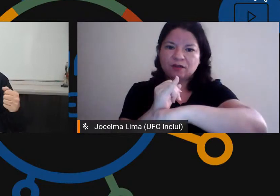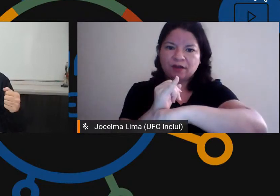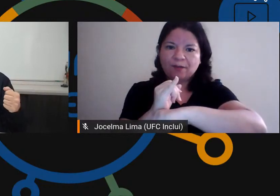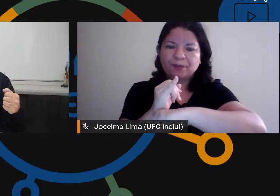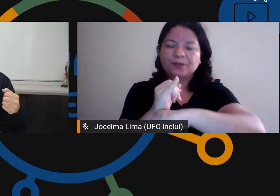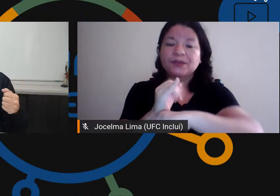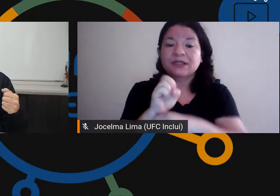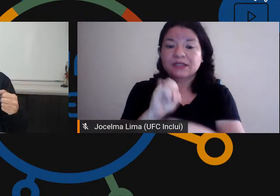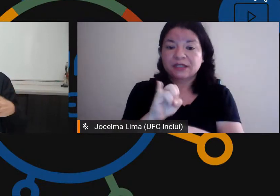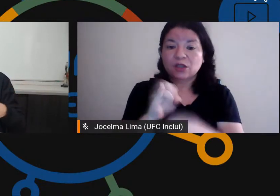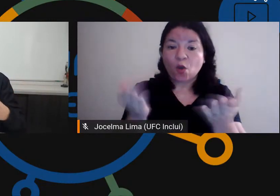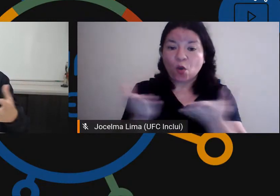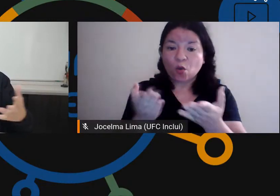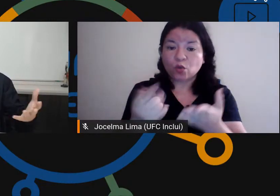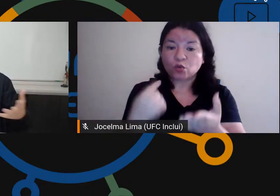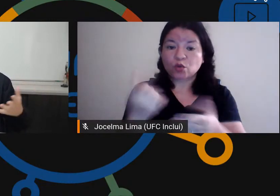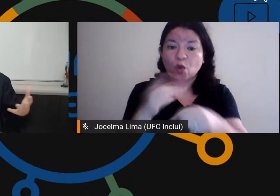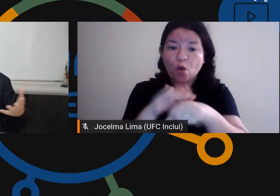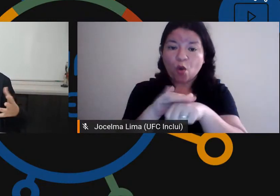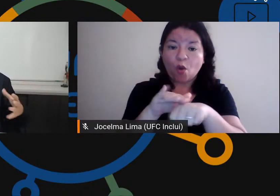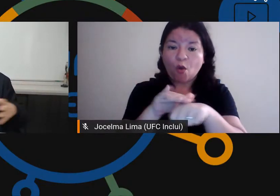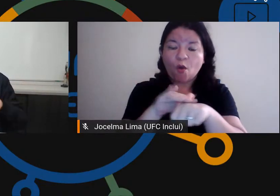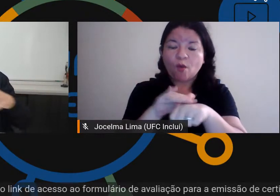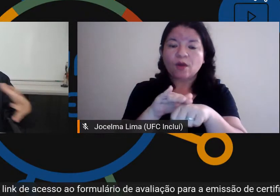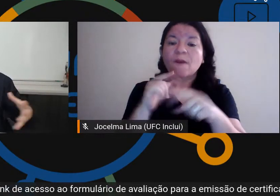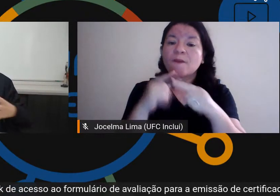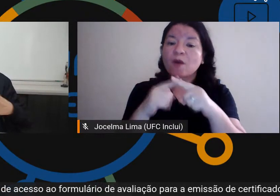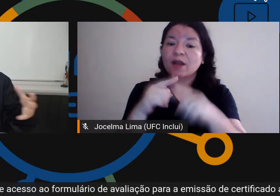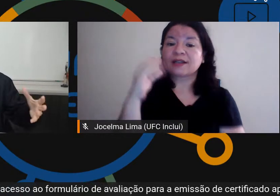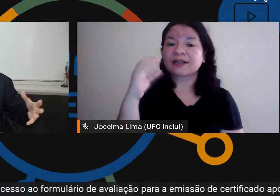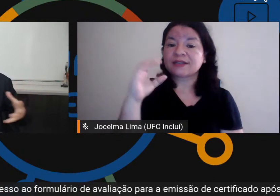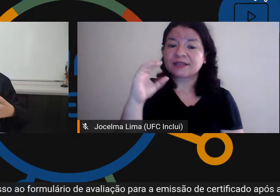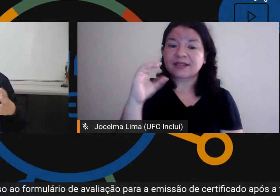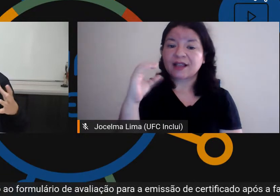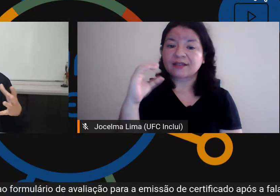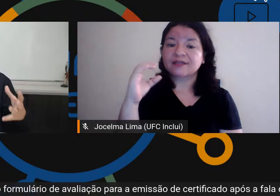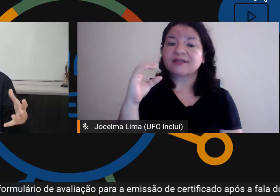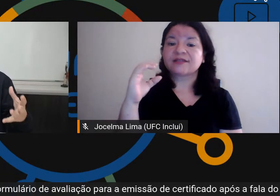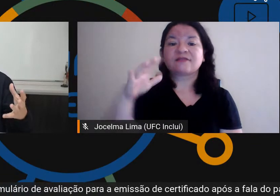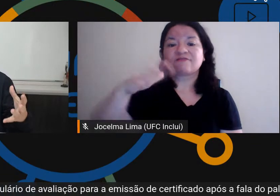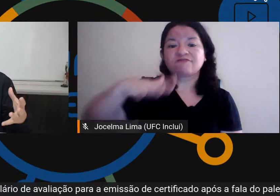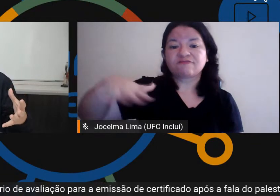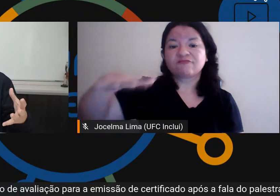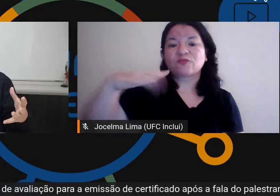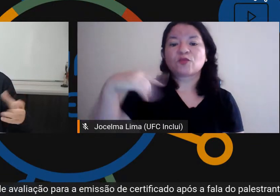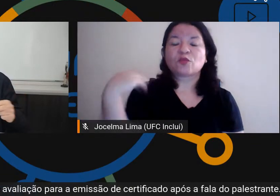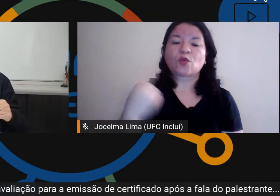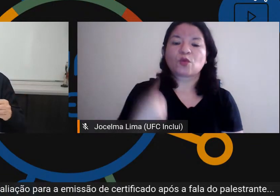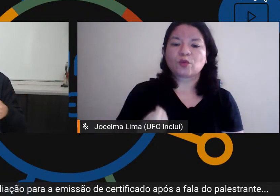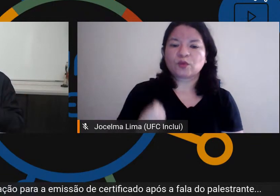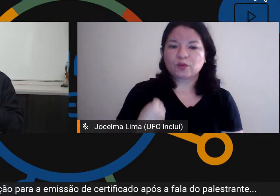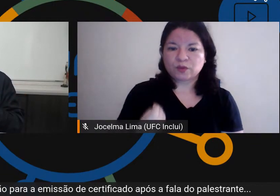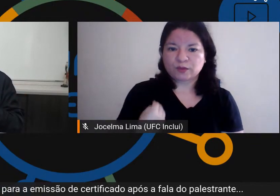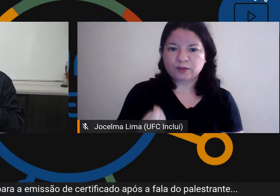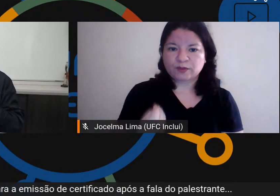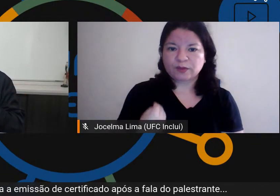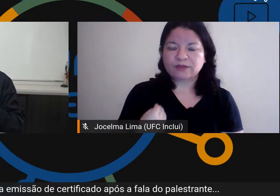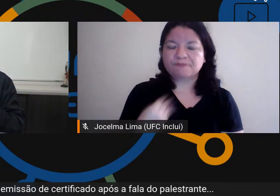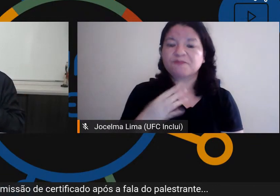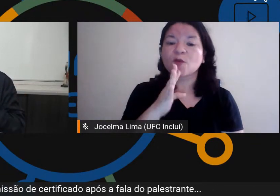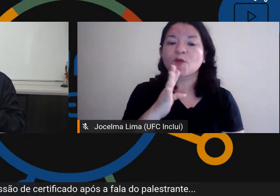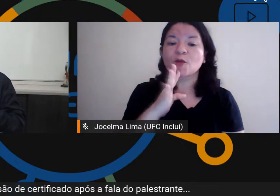aqui, é porque existe conhecimento científico em todo esse ambiente que nós estamos, e conhecimento científico que